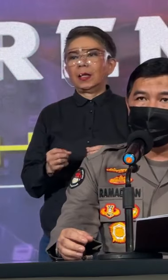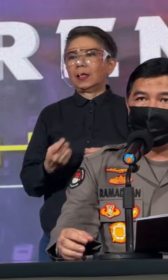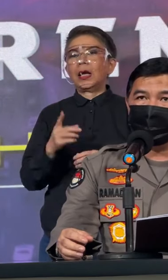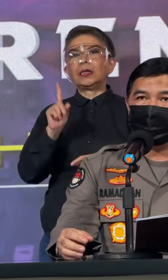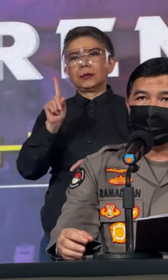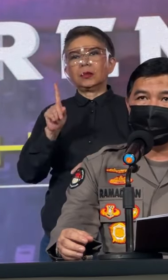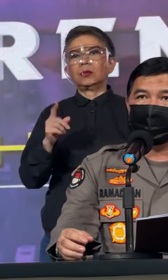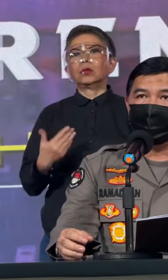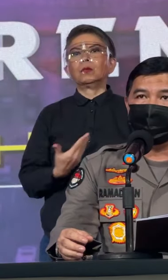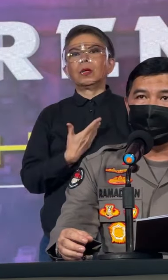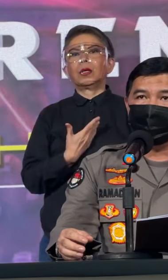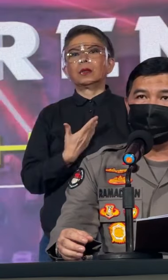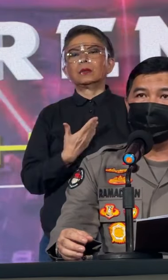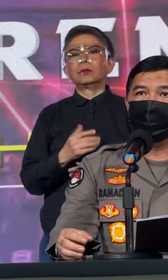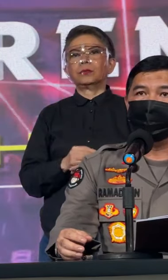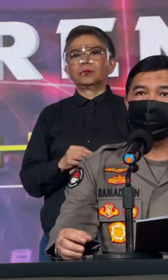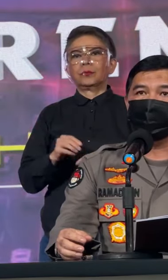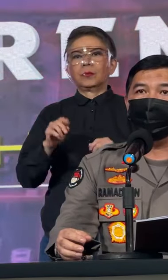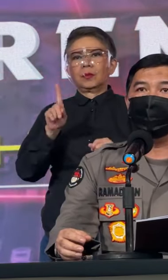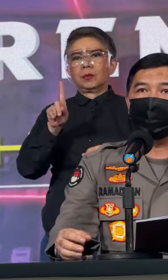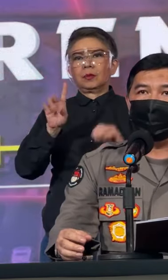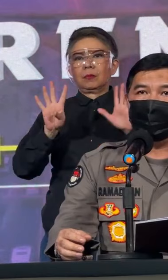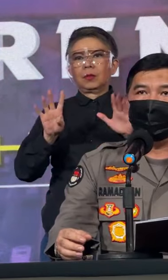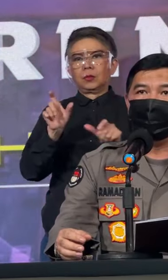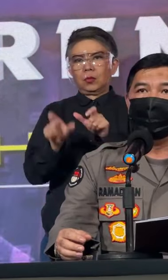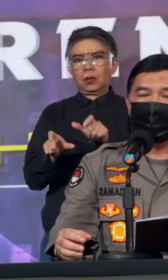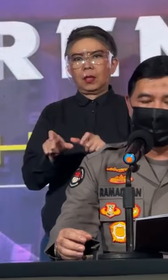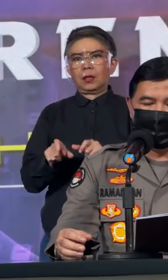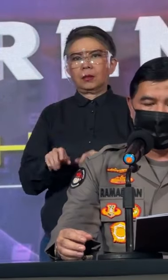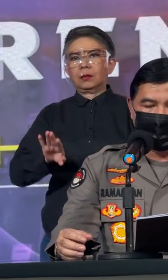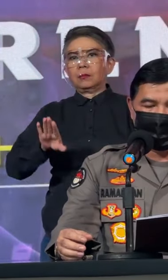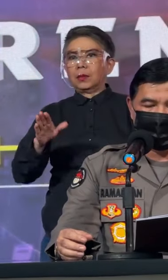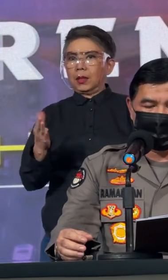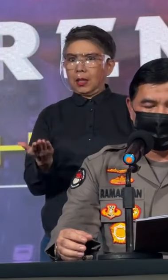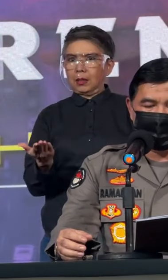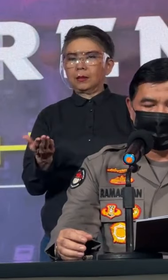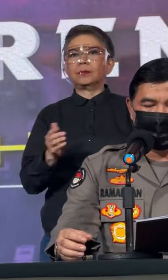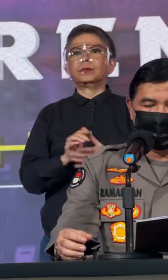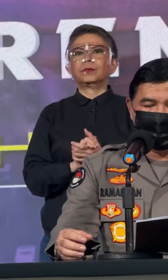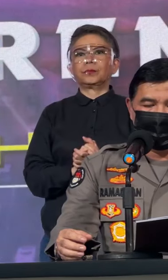menimbulkan korban sebanyak 19 orang meninggal dunia.